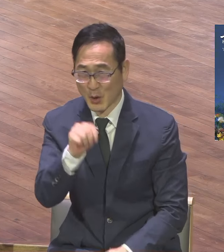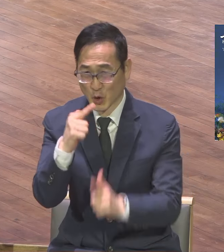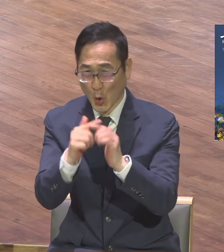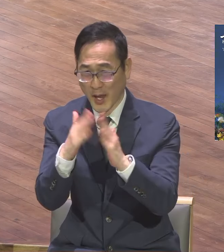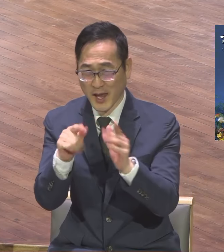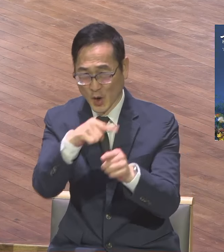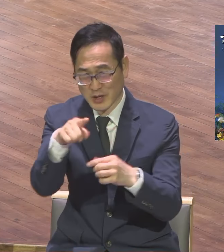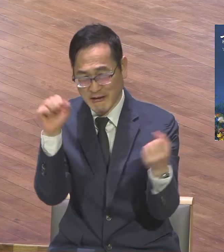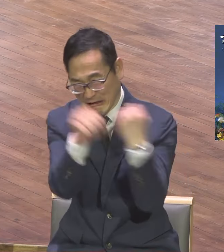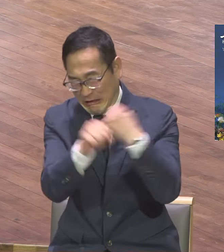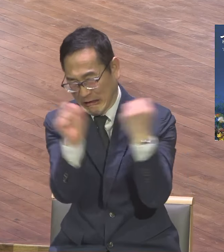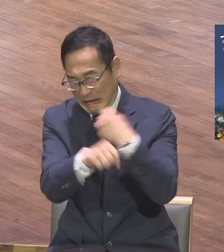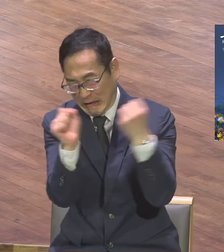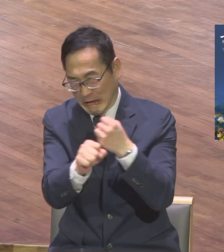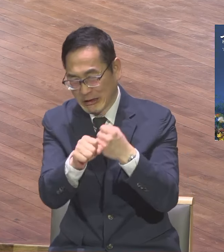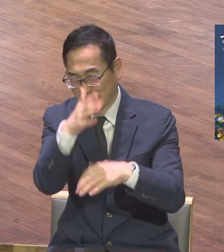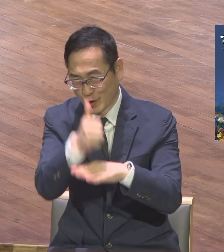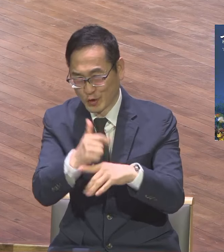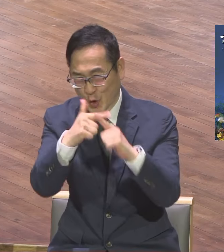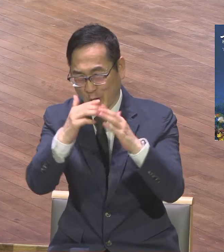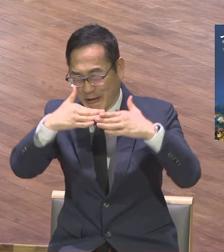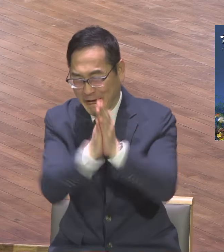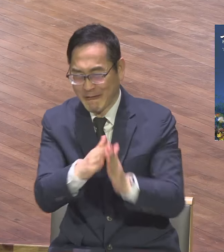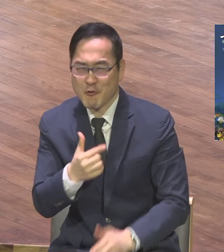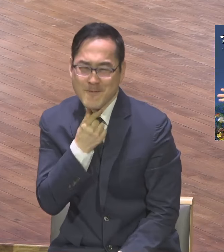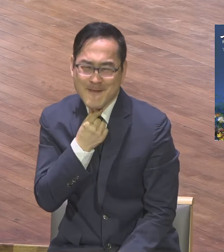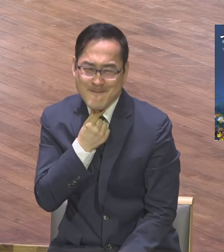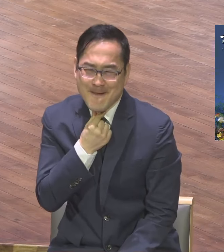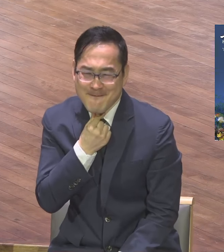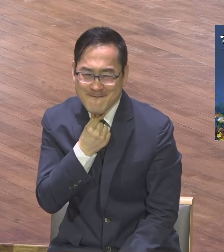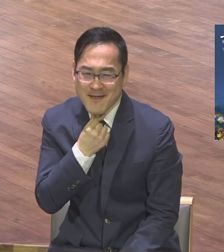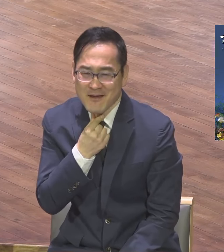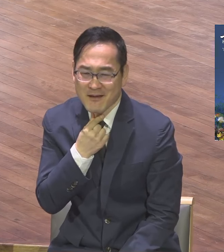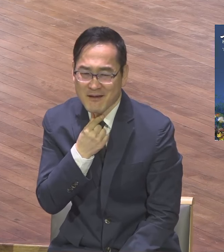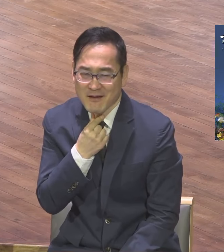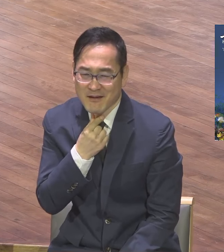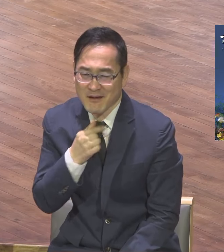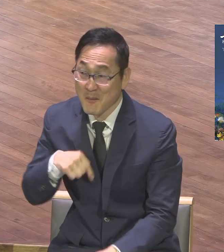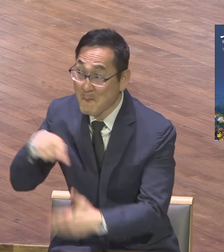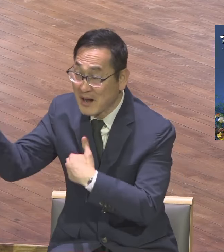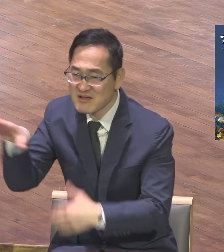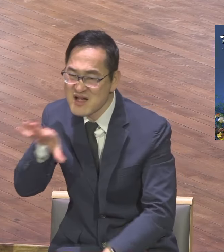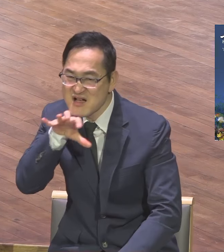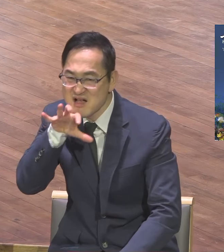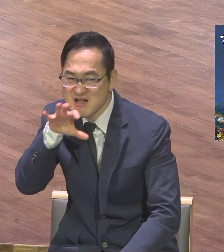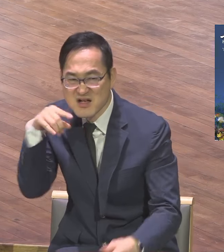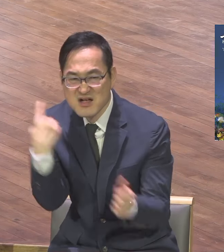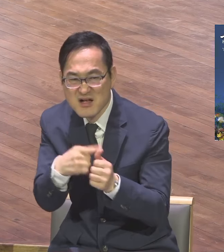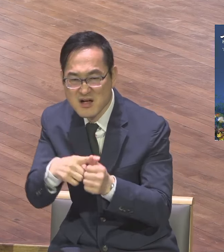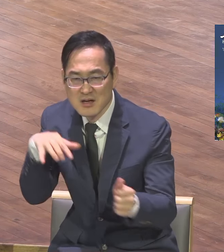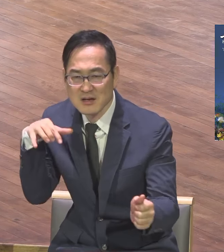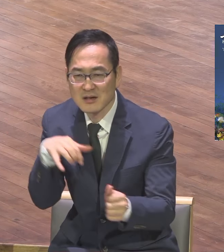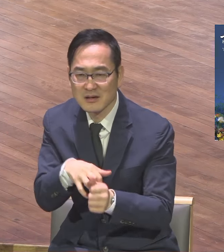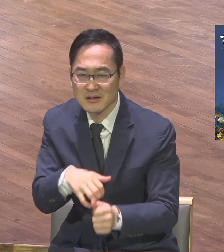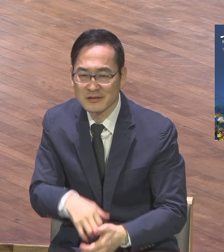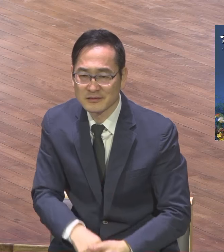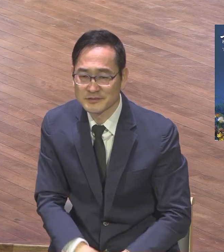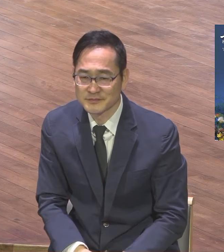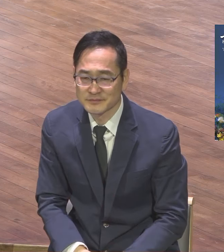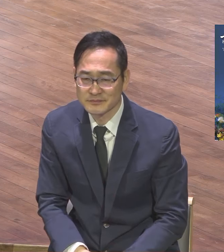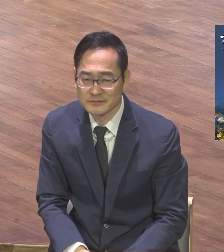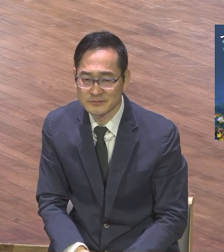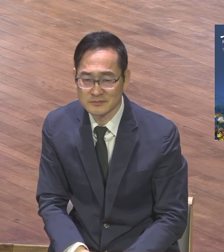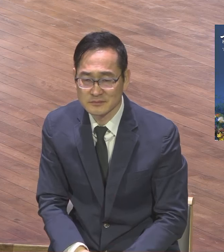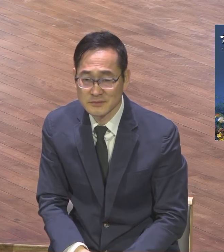찢어져가 서로 싸우고 이래갖고 막 교회가 찢어져가지고 교회가 완전히 분산돼 없어지면 좋고 손이 여기 막기가 원하는 게